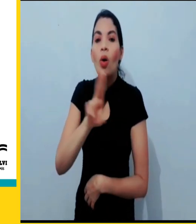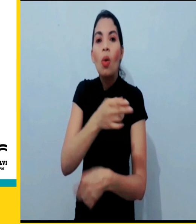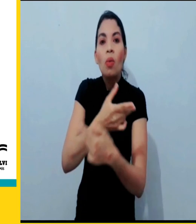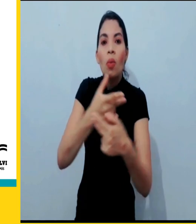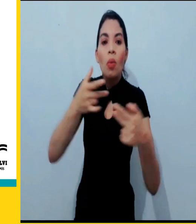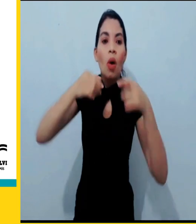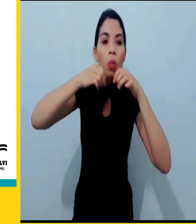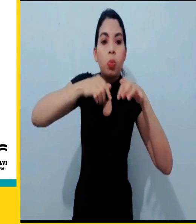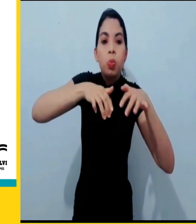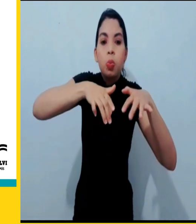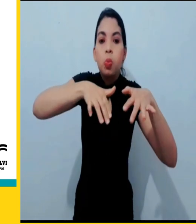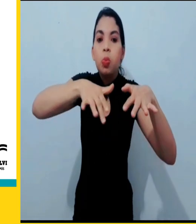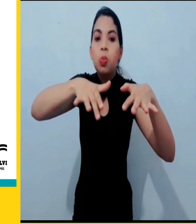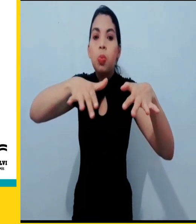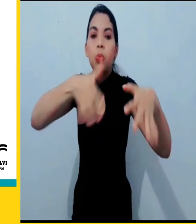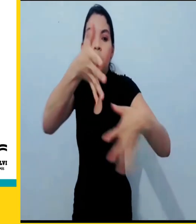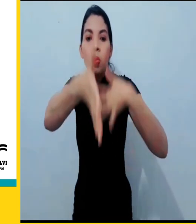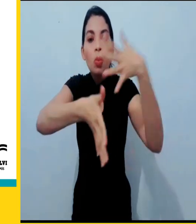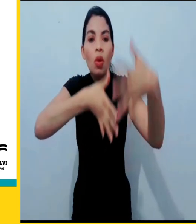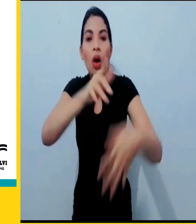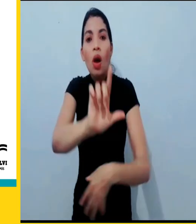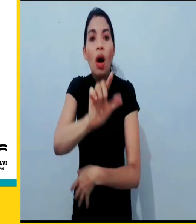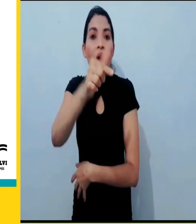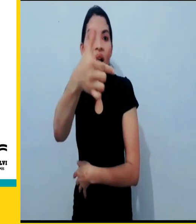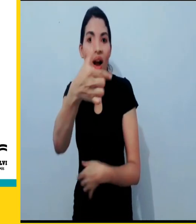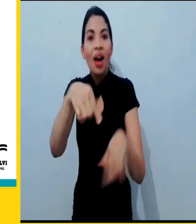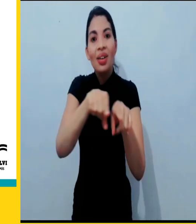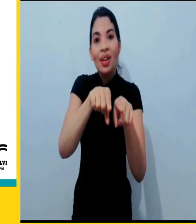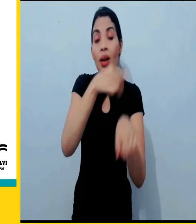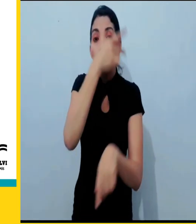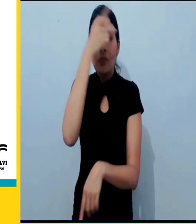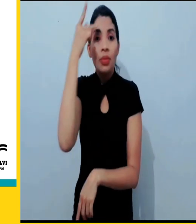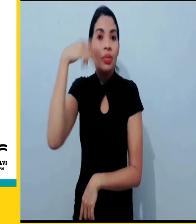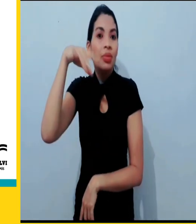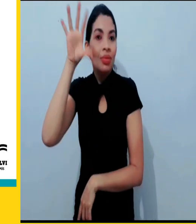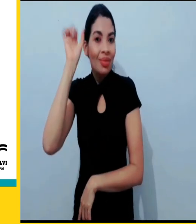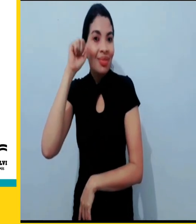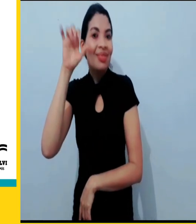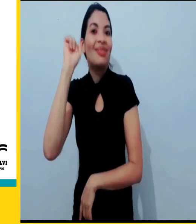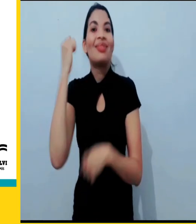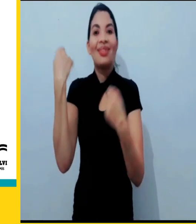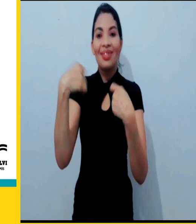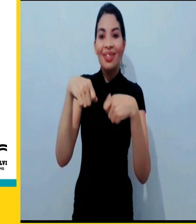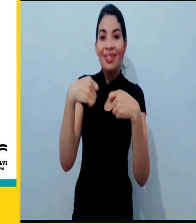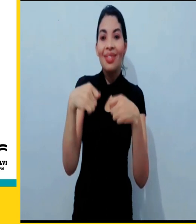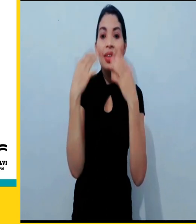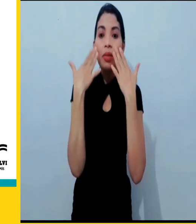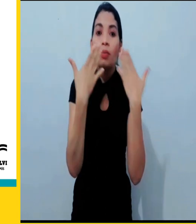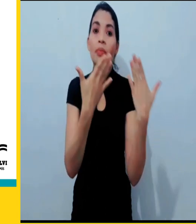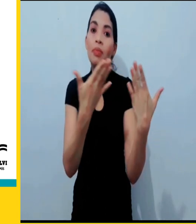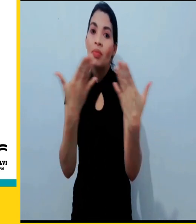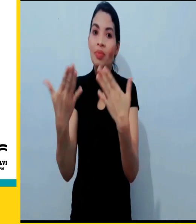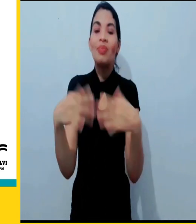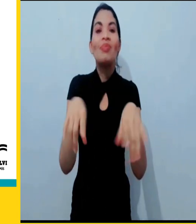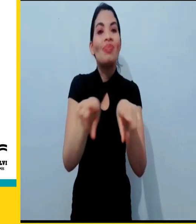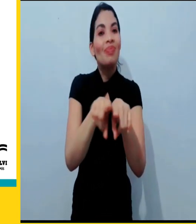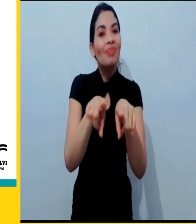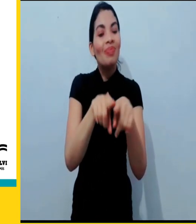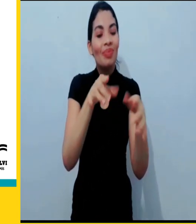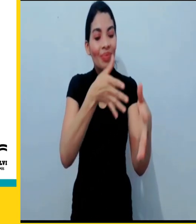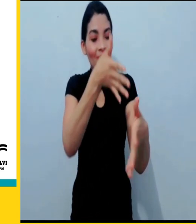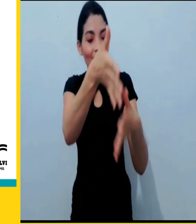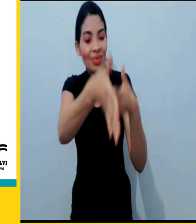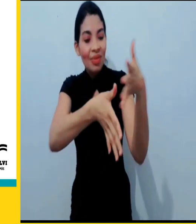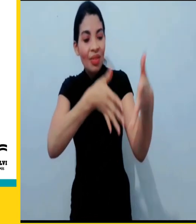uso e difusão da Libras como L2 para ouvintes. Apresentar a disciplina de